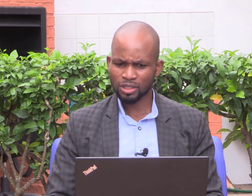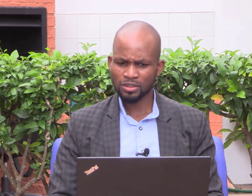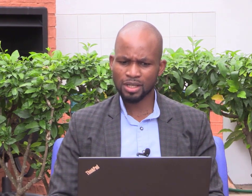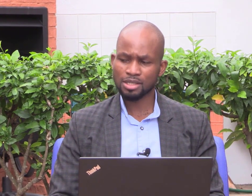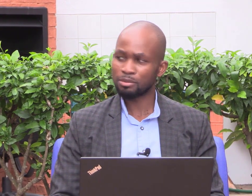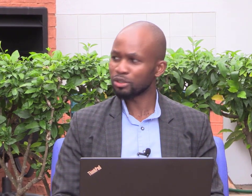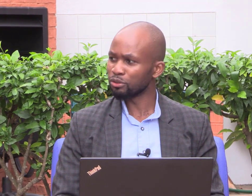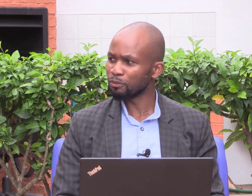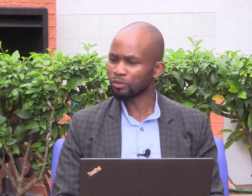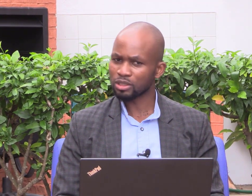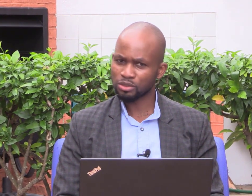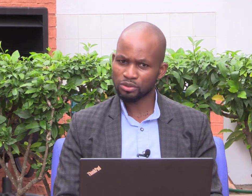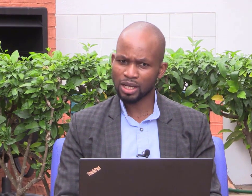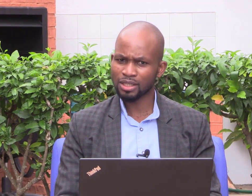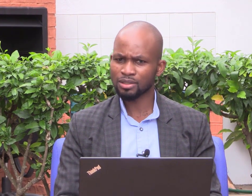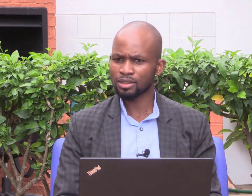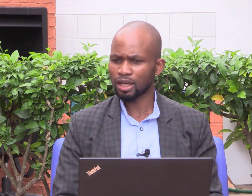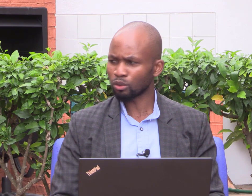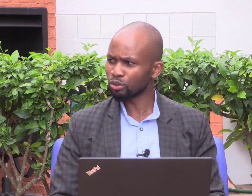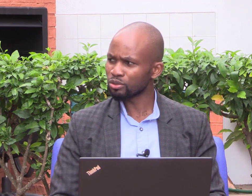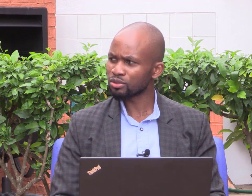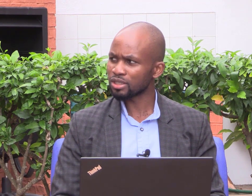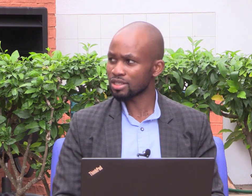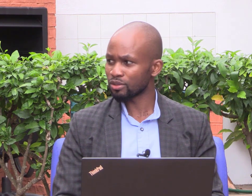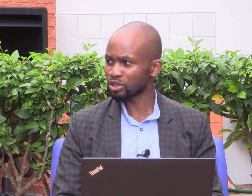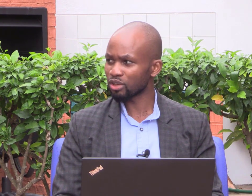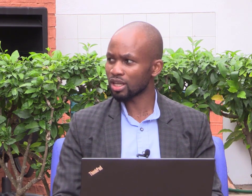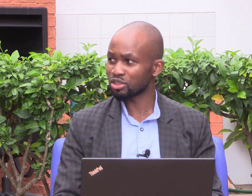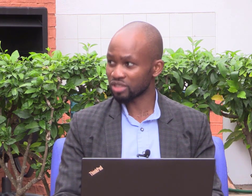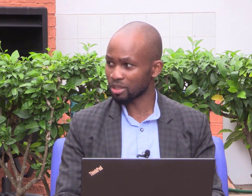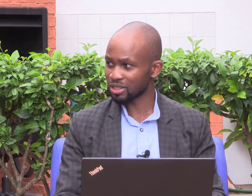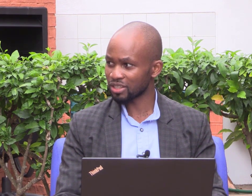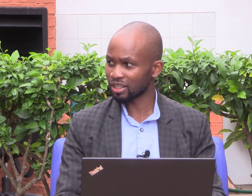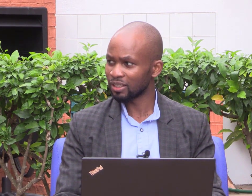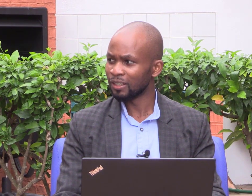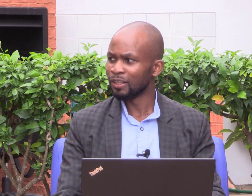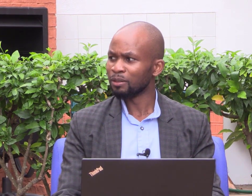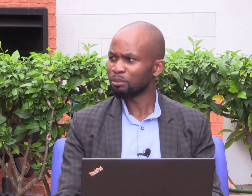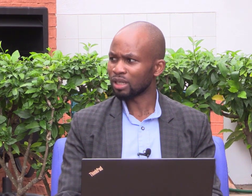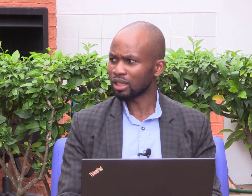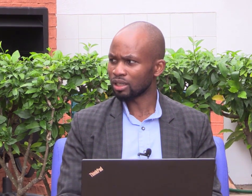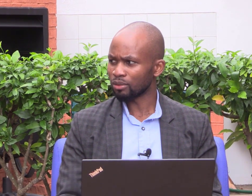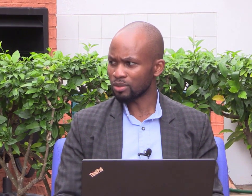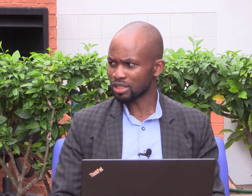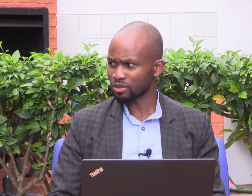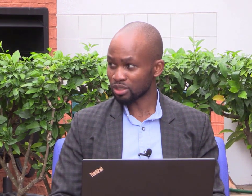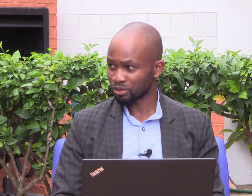que tem recebido estudantes, alunos, tem sido a Escola Josina Machel para o ensino